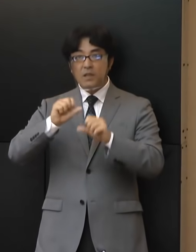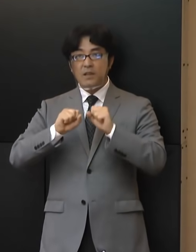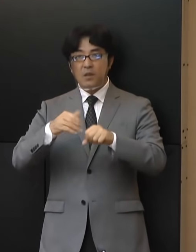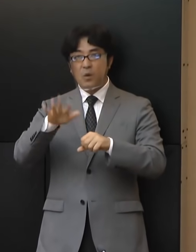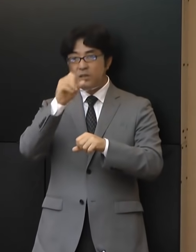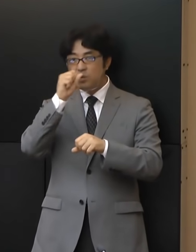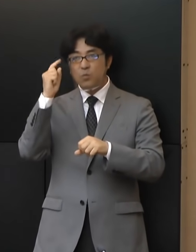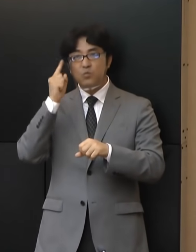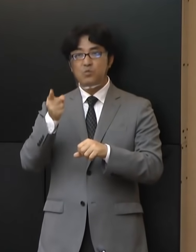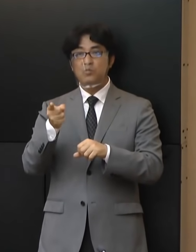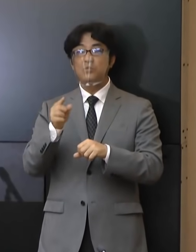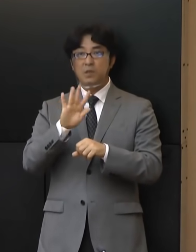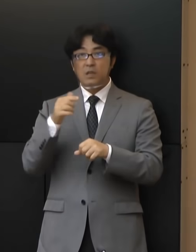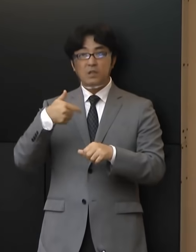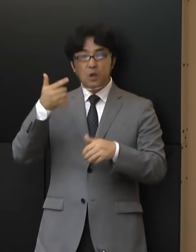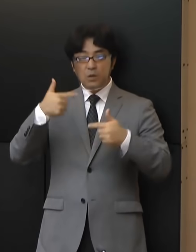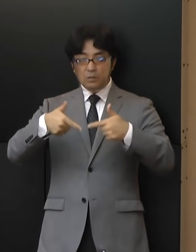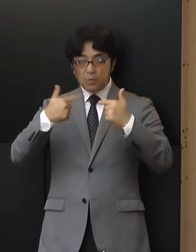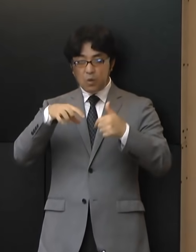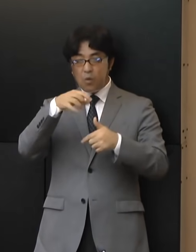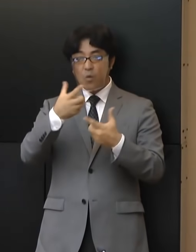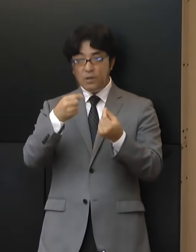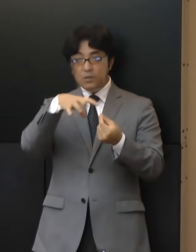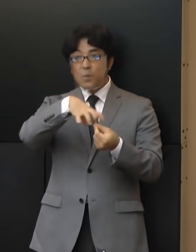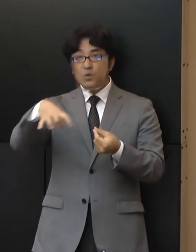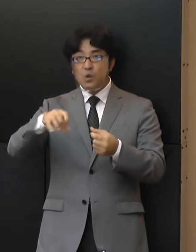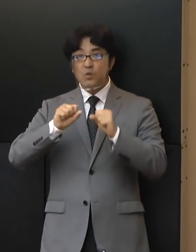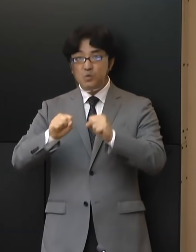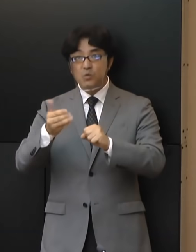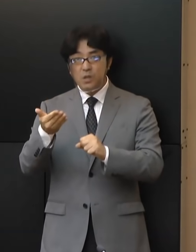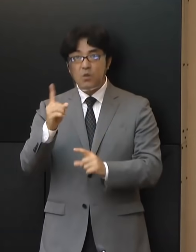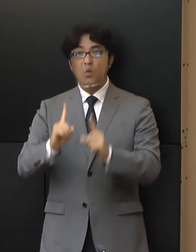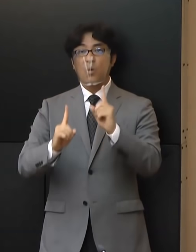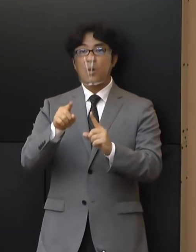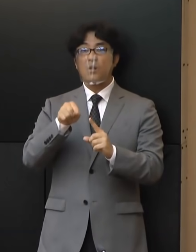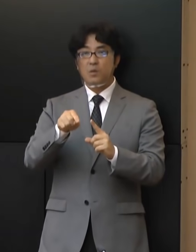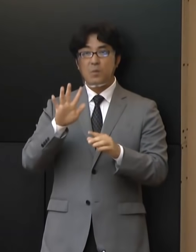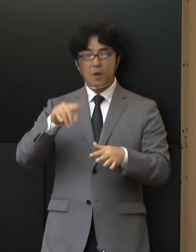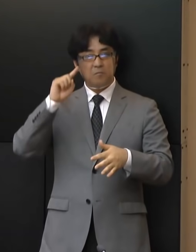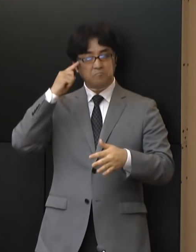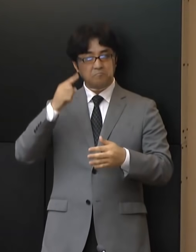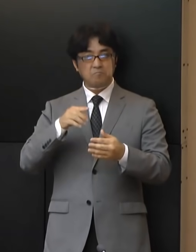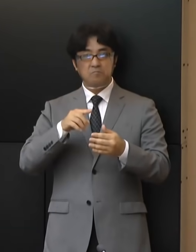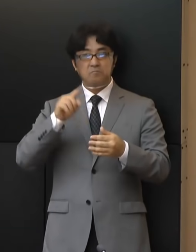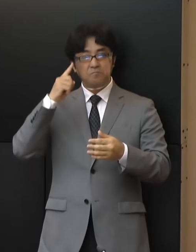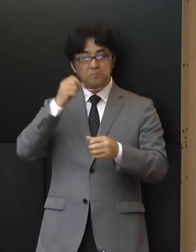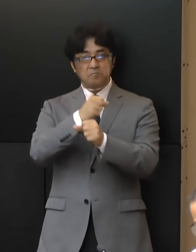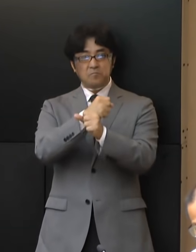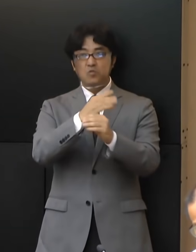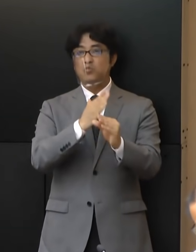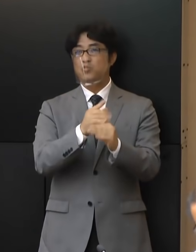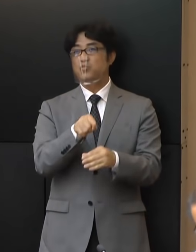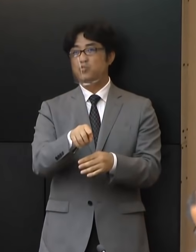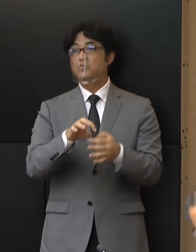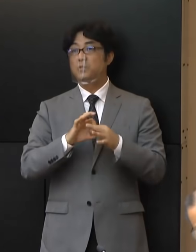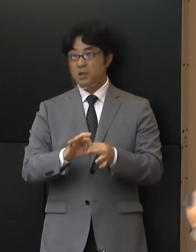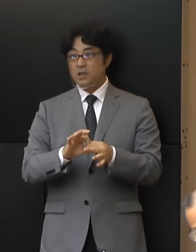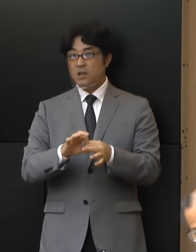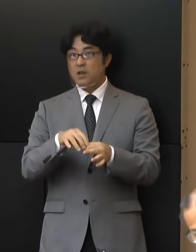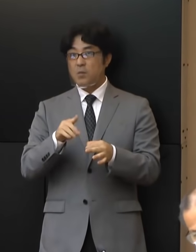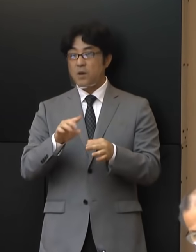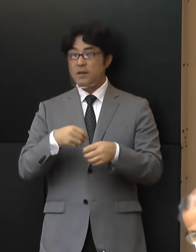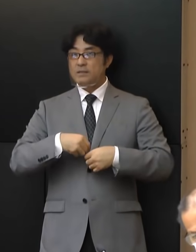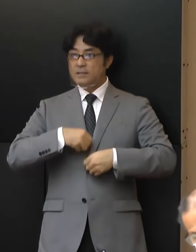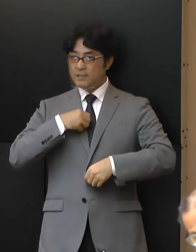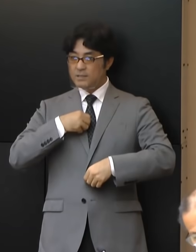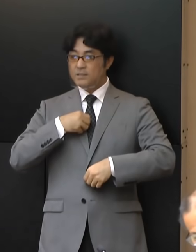所も従来の場所で行うかどうかということについても今、検討を進めているところです。ですから、まあ、間もなく正式に